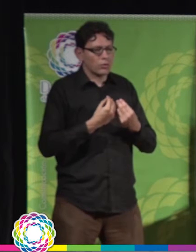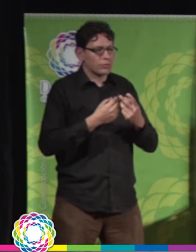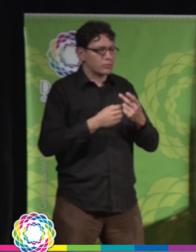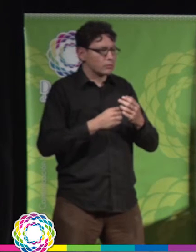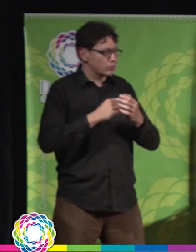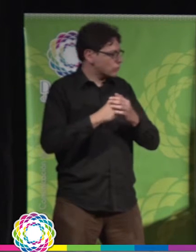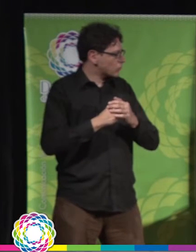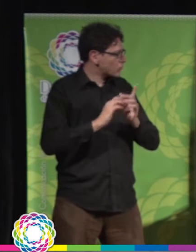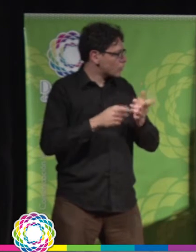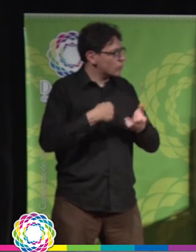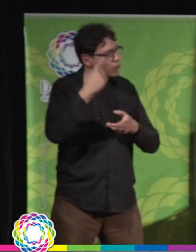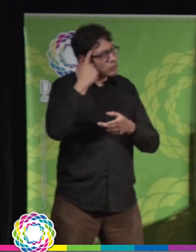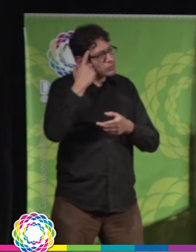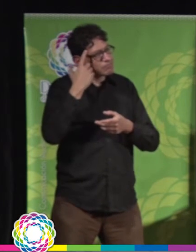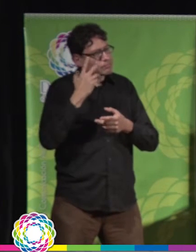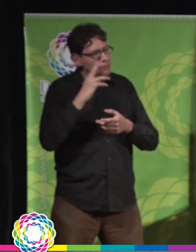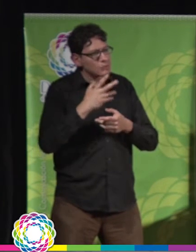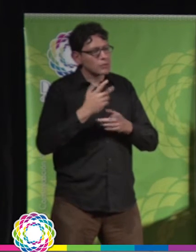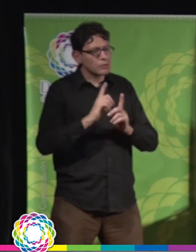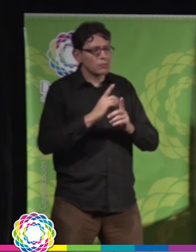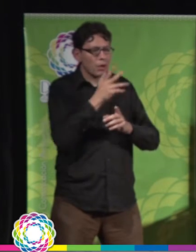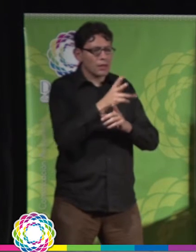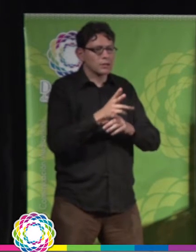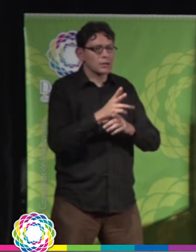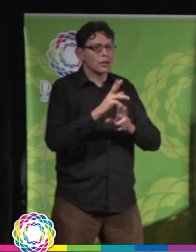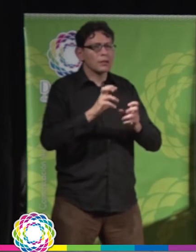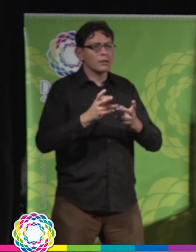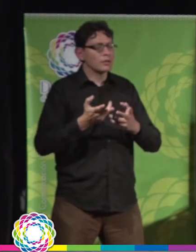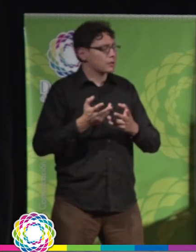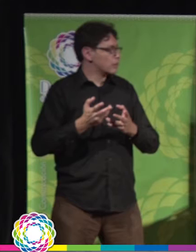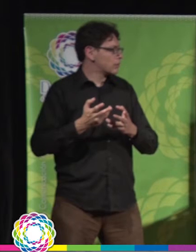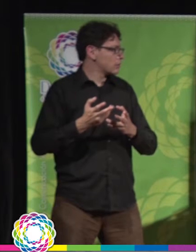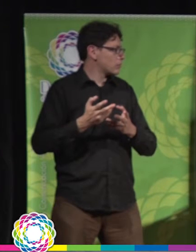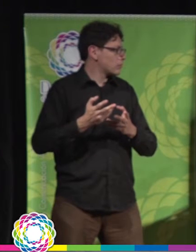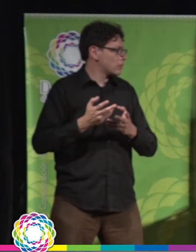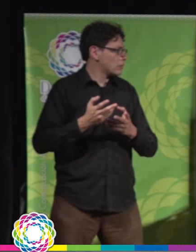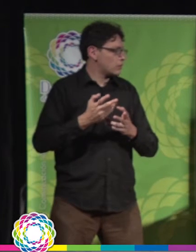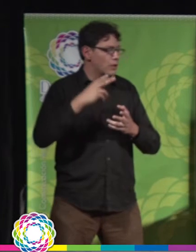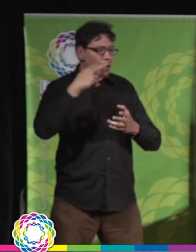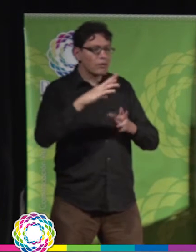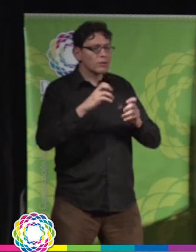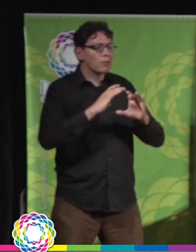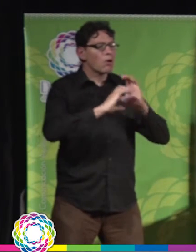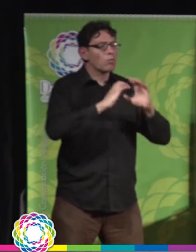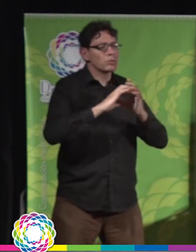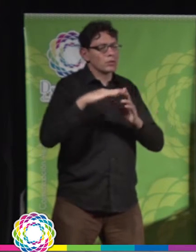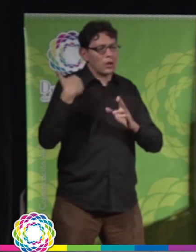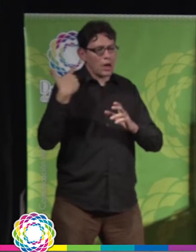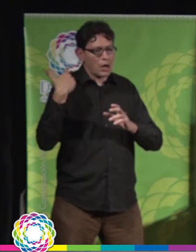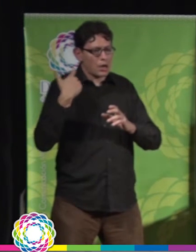que se venía diciendo recién, de la necesidad de federalizar la comunicación en nuestro país.